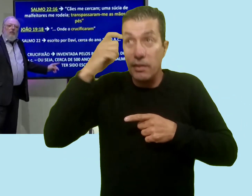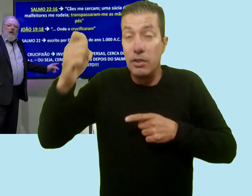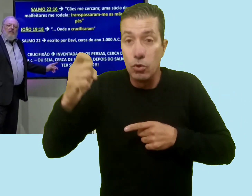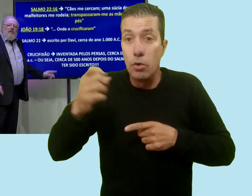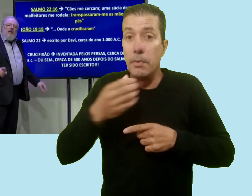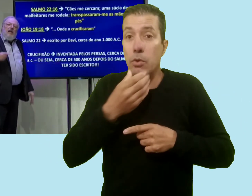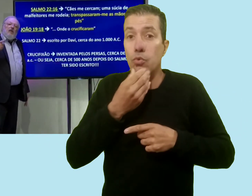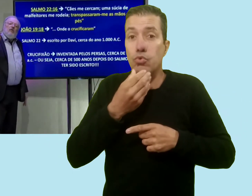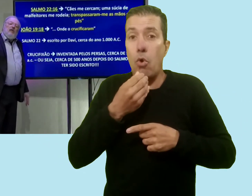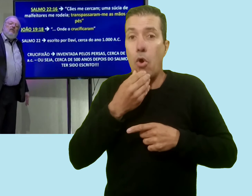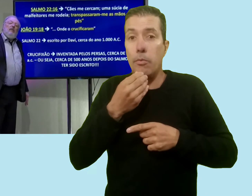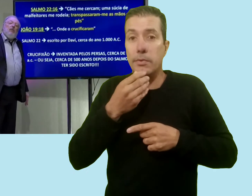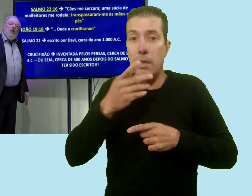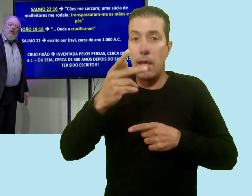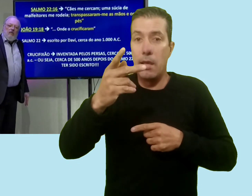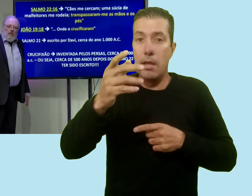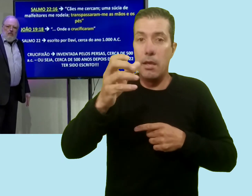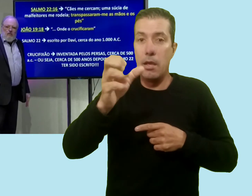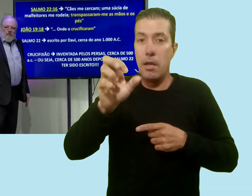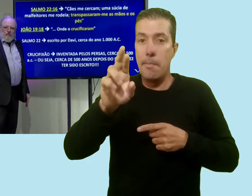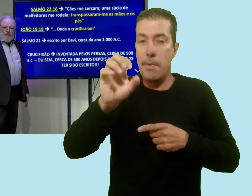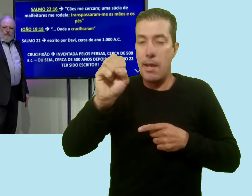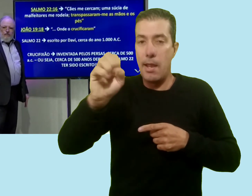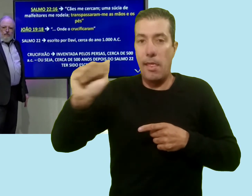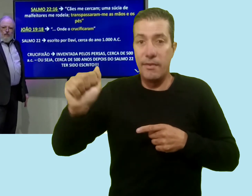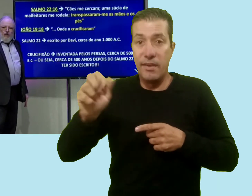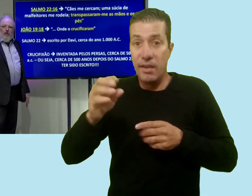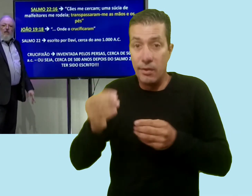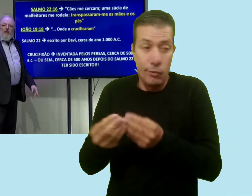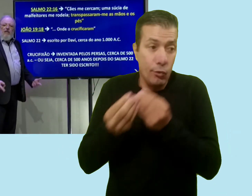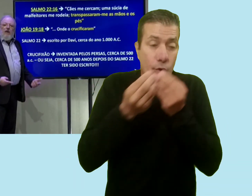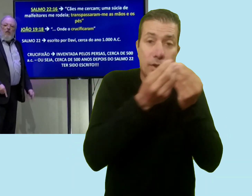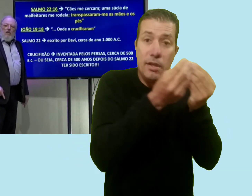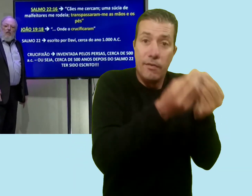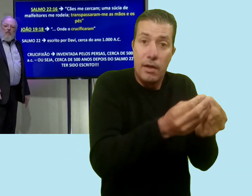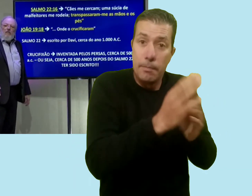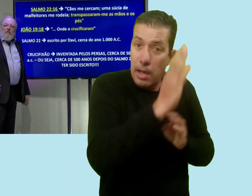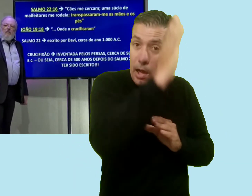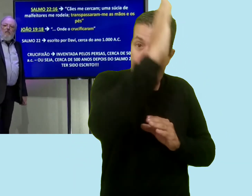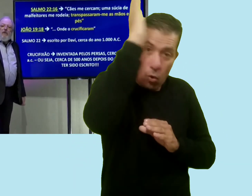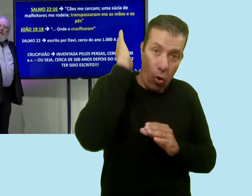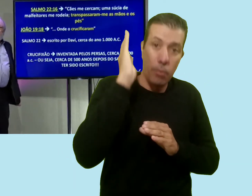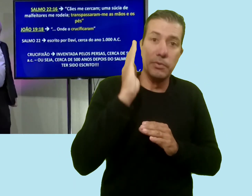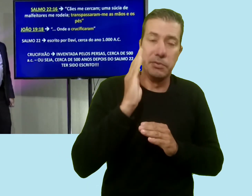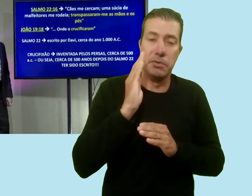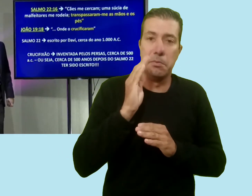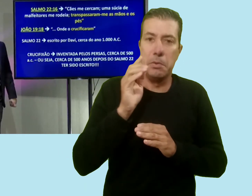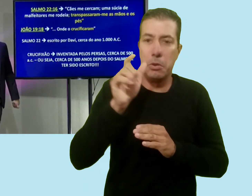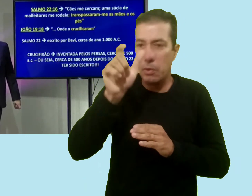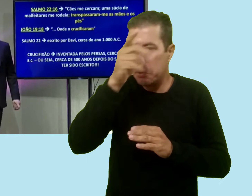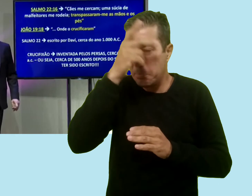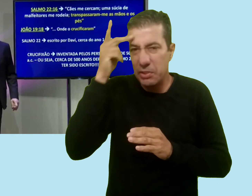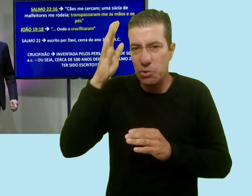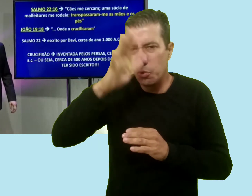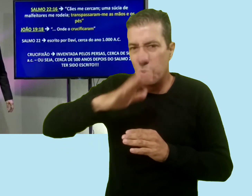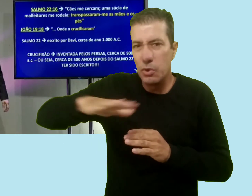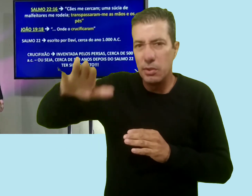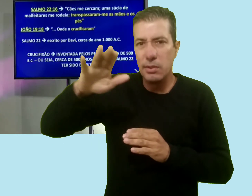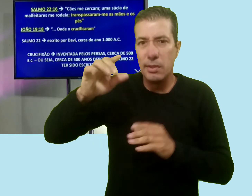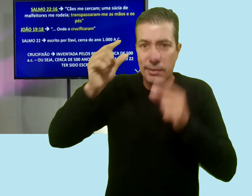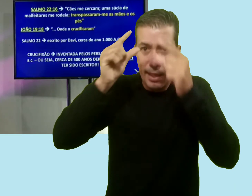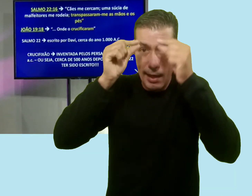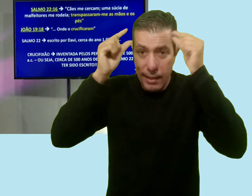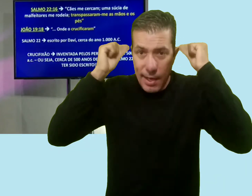inventada pelos persas 500 anos depois e foi levada para Roma pelos gregos